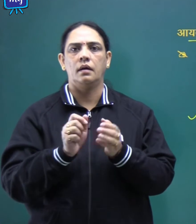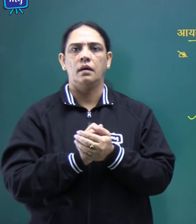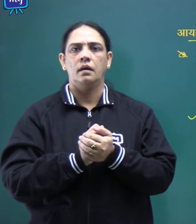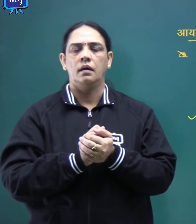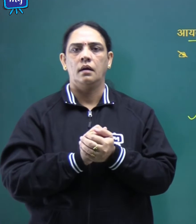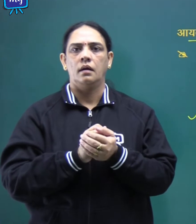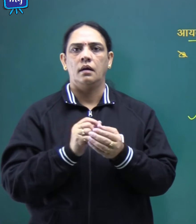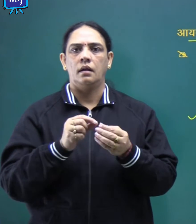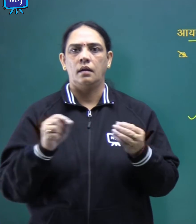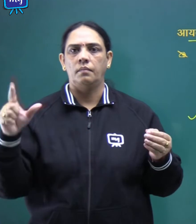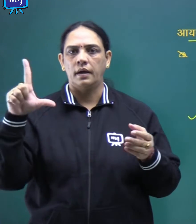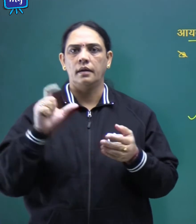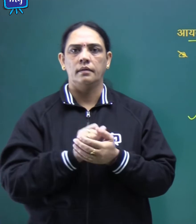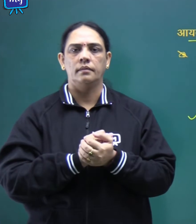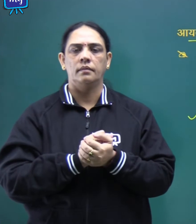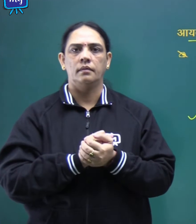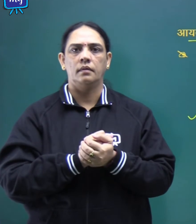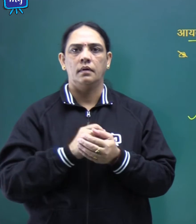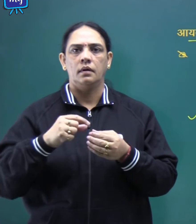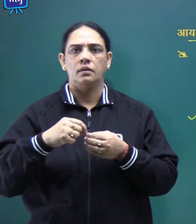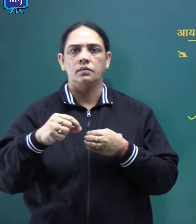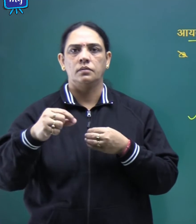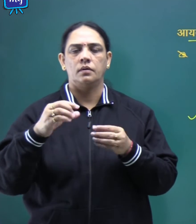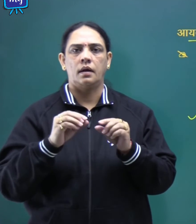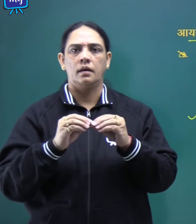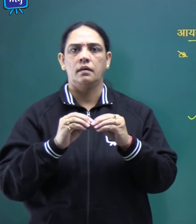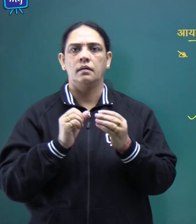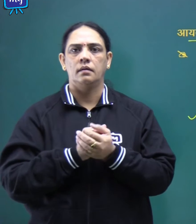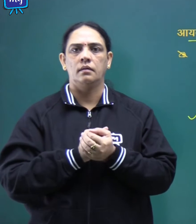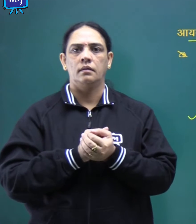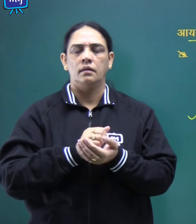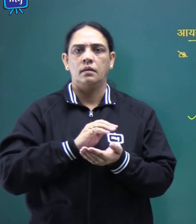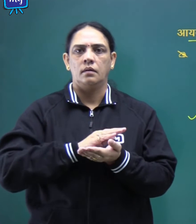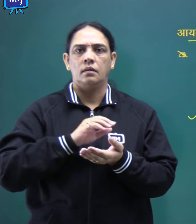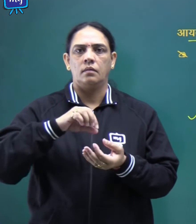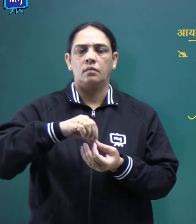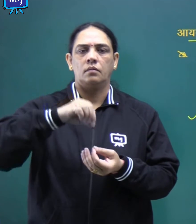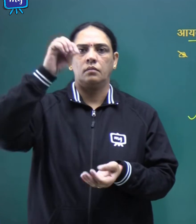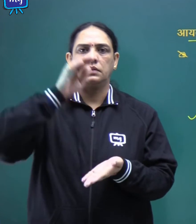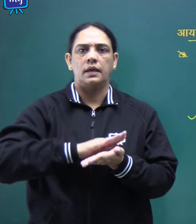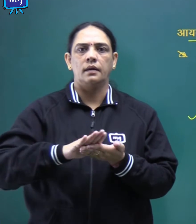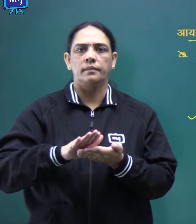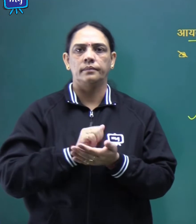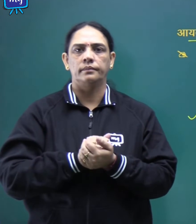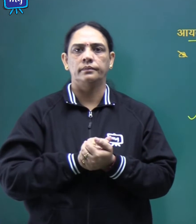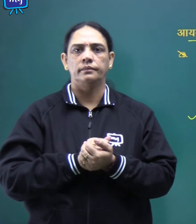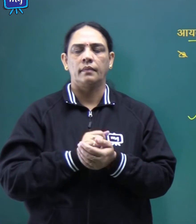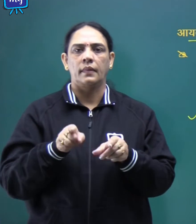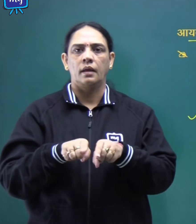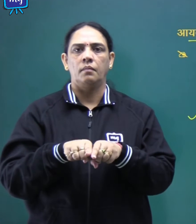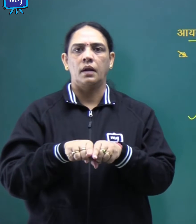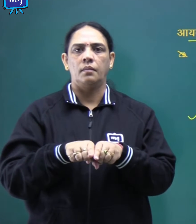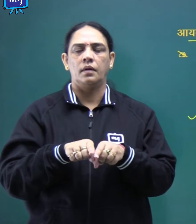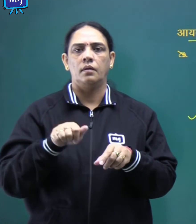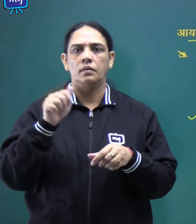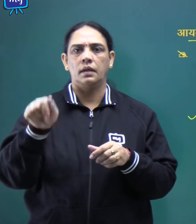लंबाई चौड़ाई और ऊंचाई बराबर होते